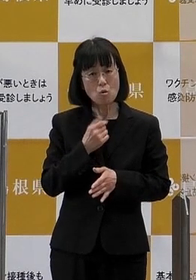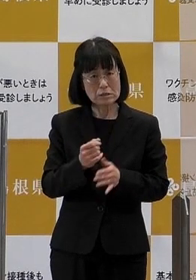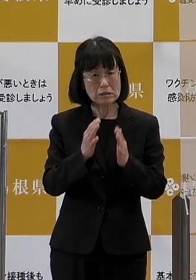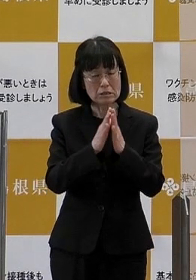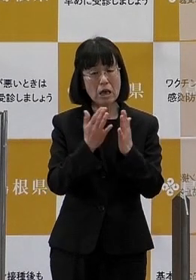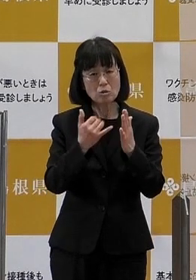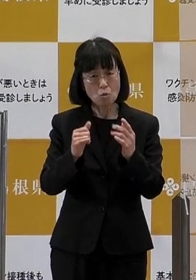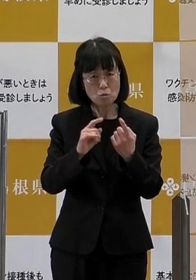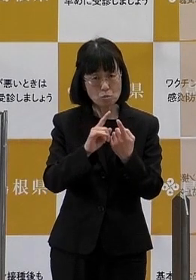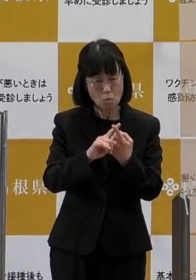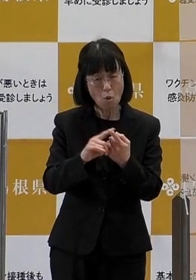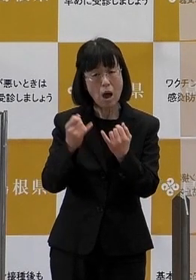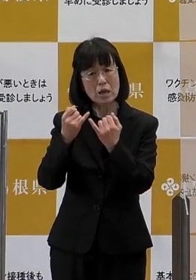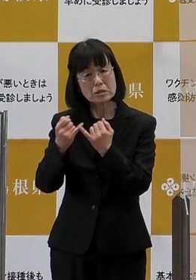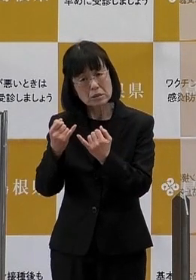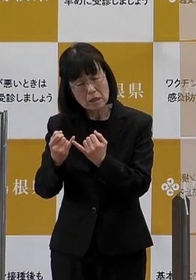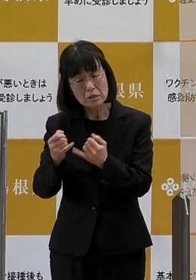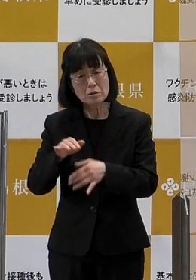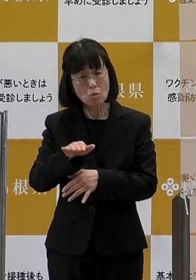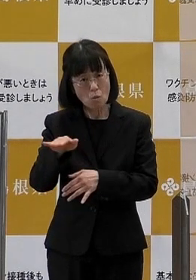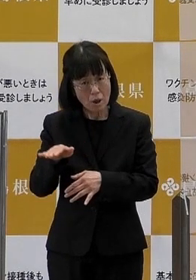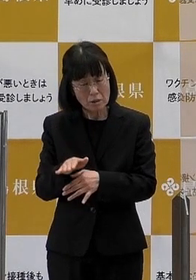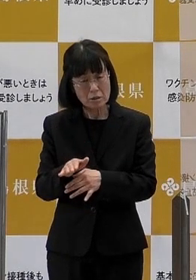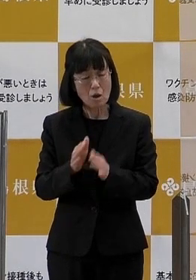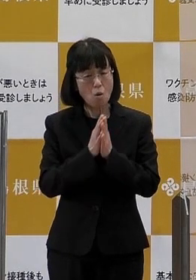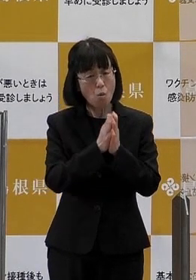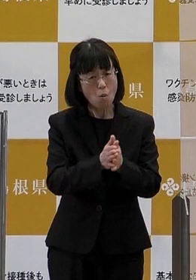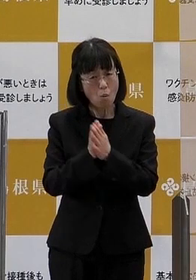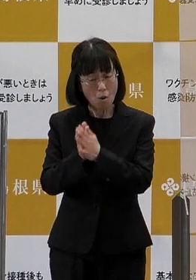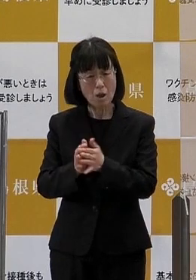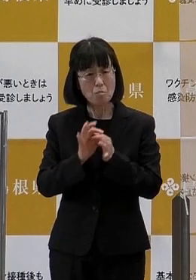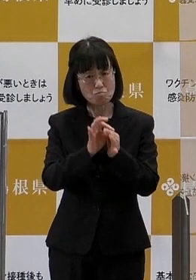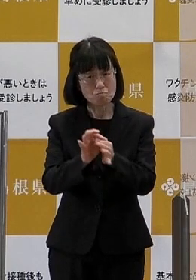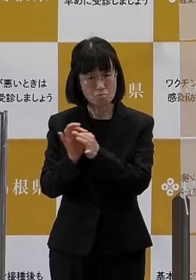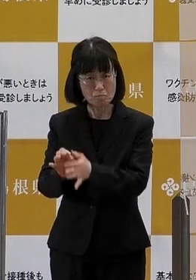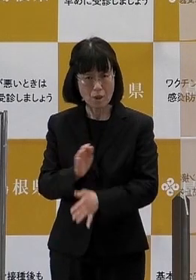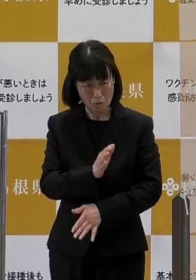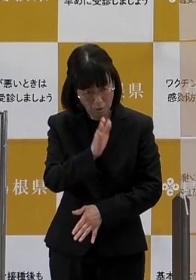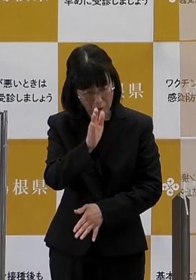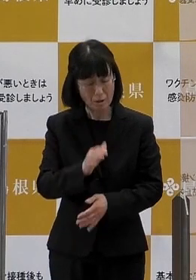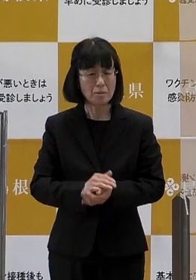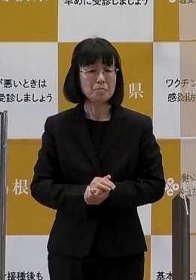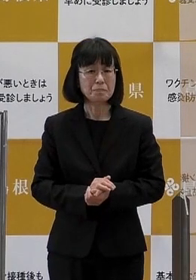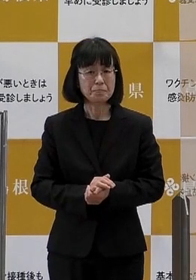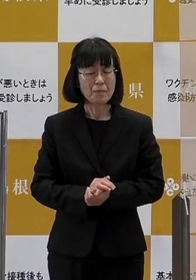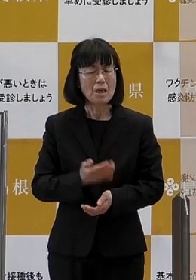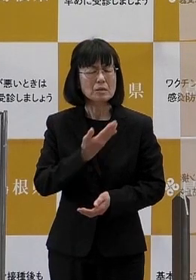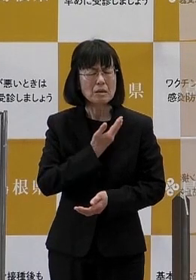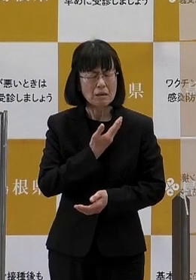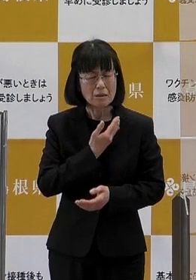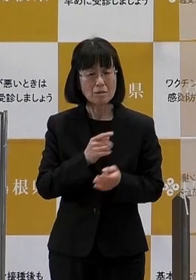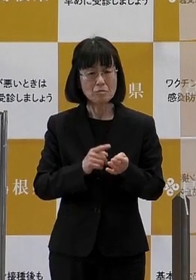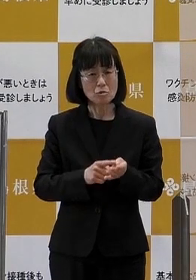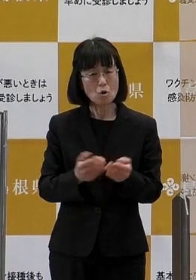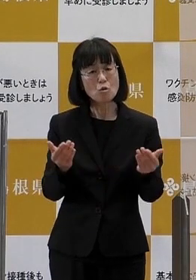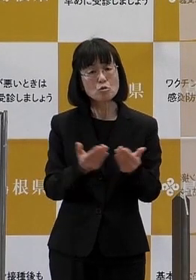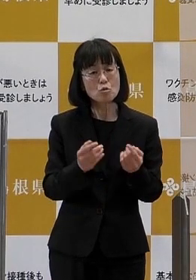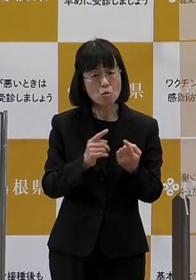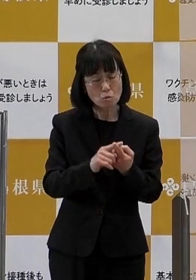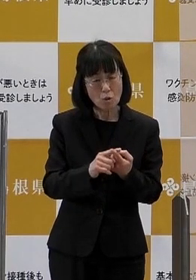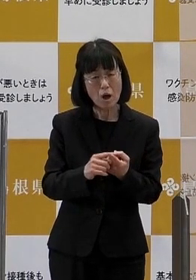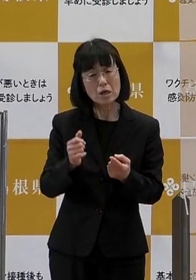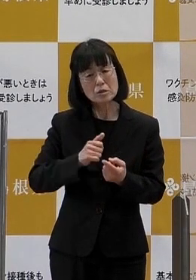やご親戚の方にお伝えください。ただしやむを得ない仕事や通勤通